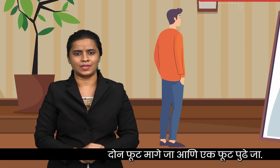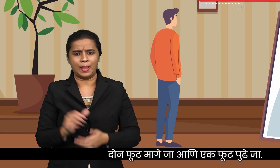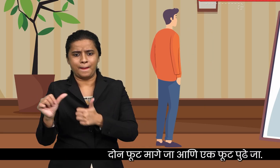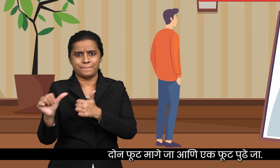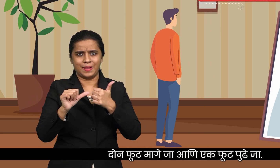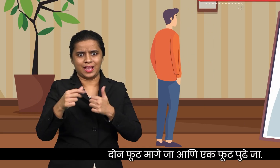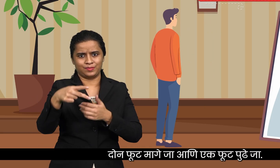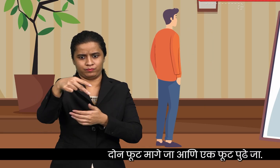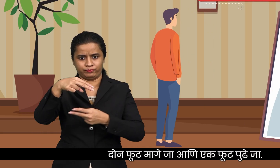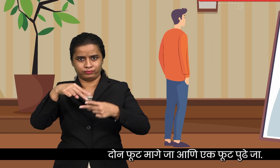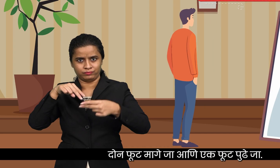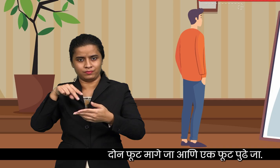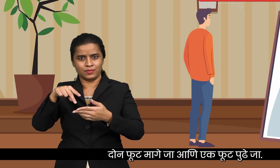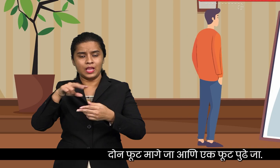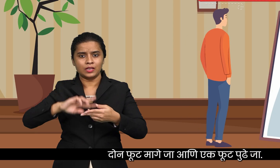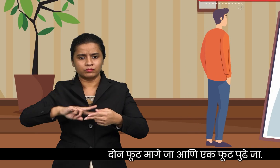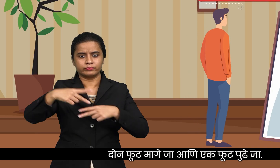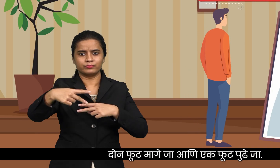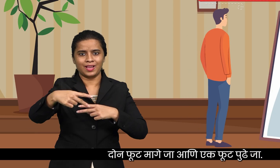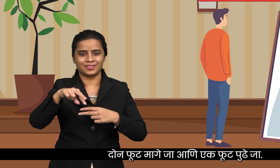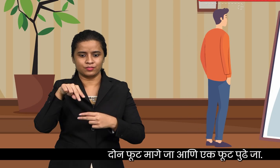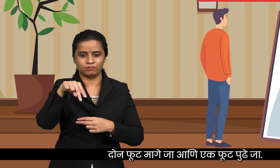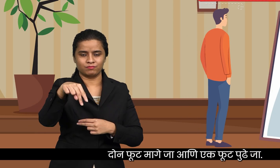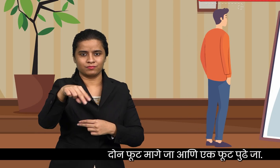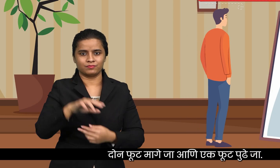फूट मागे जा आणि 1 फूट पुढे जा.